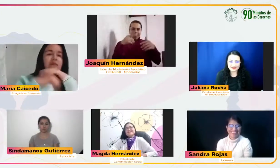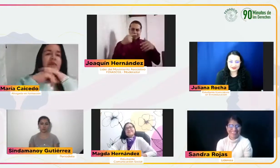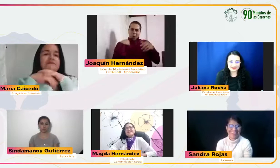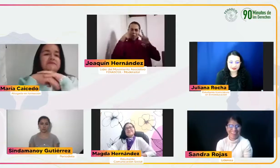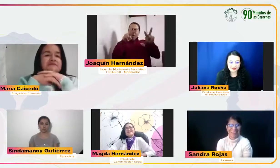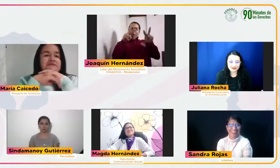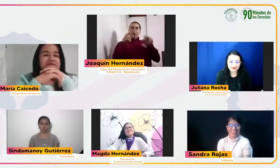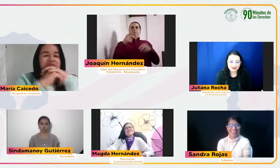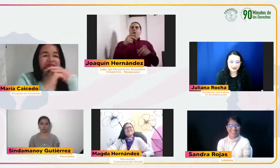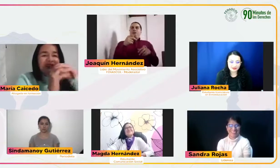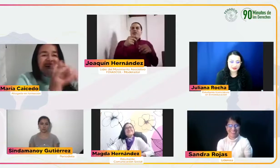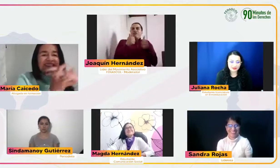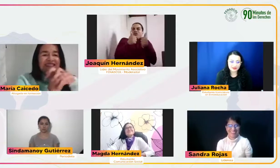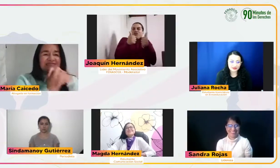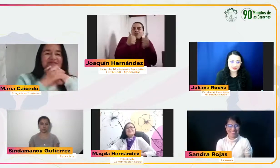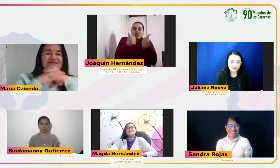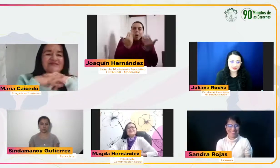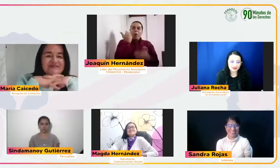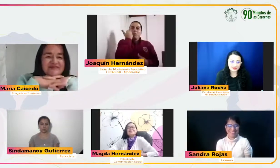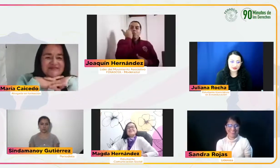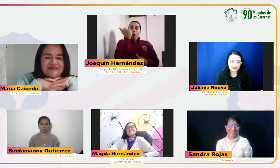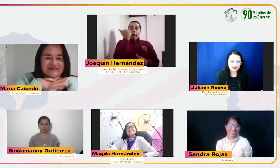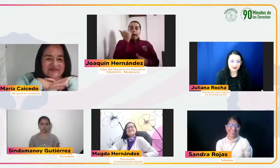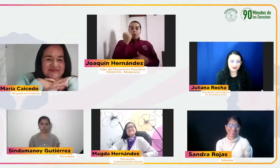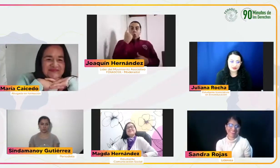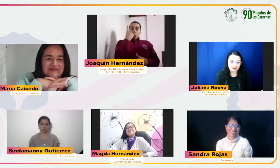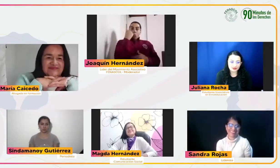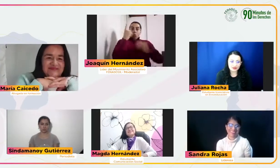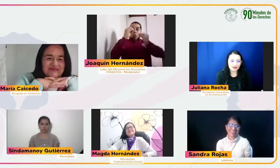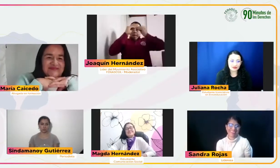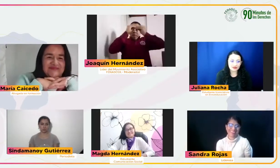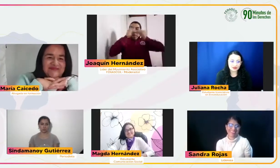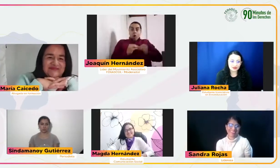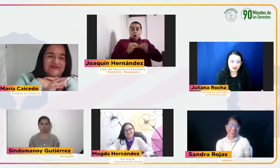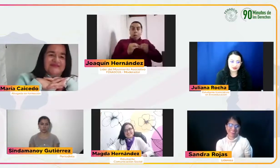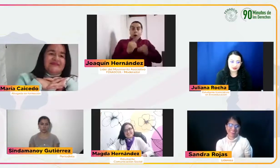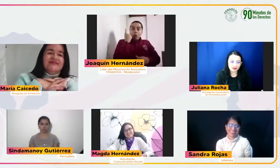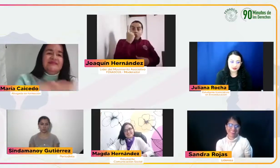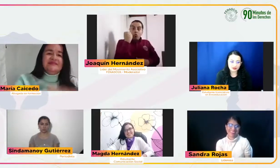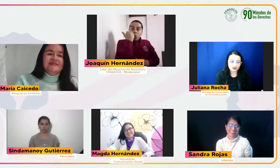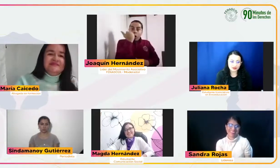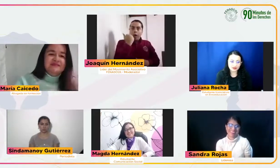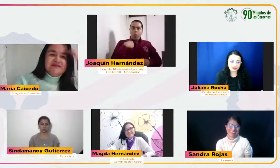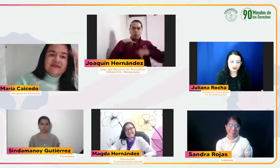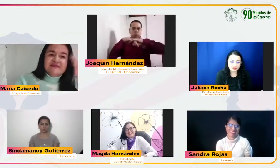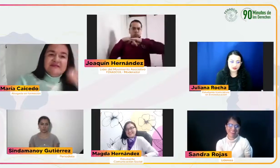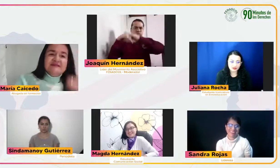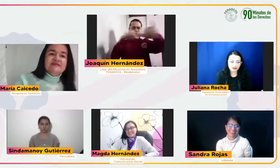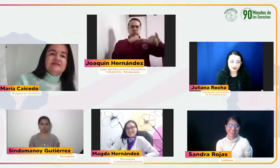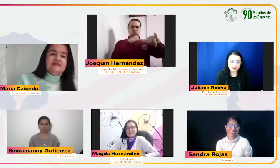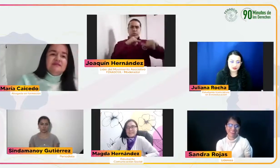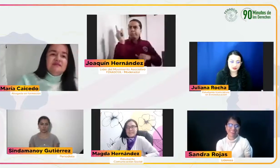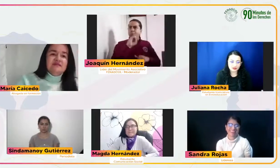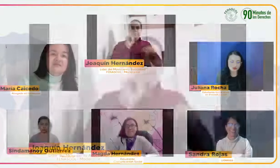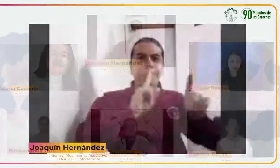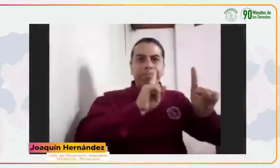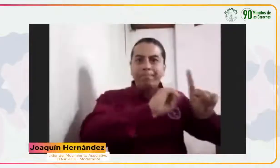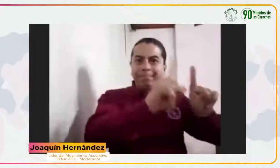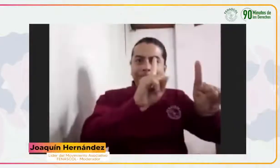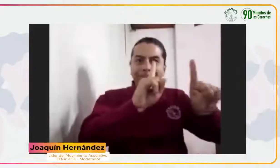Muy bien. Estoy presenciando también las formas en que el feminismo se puede